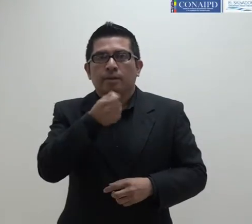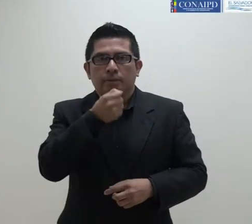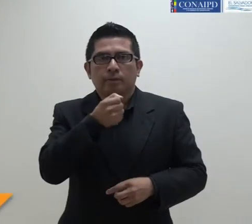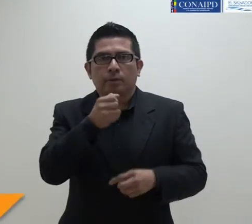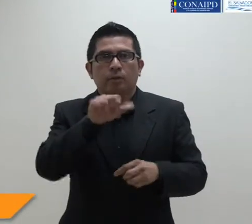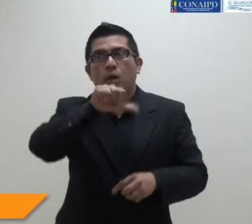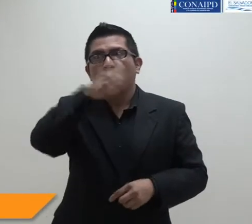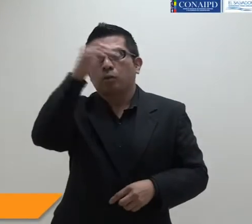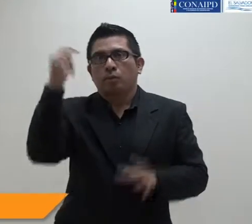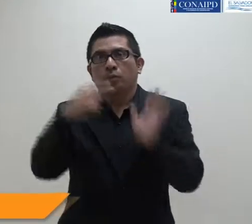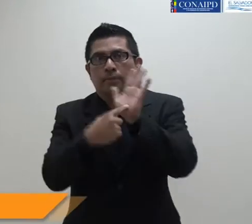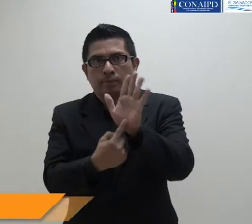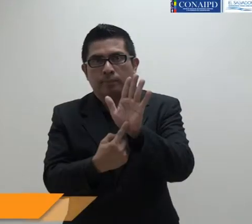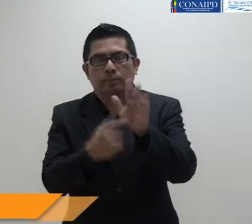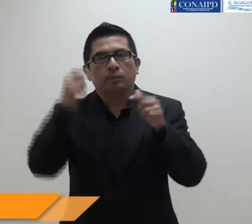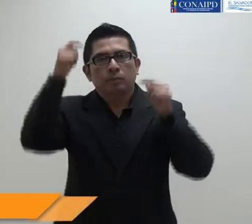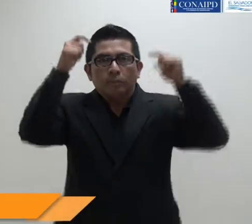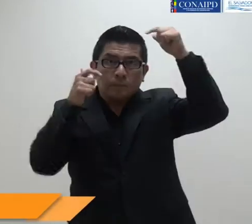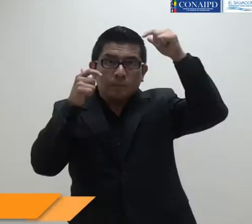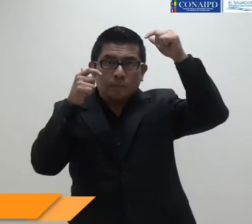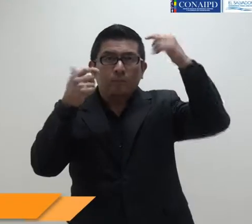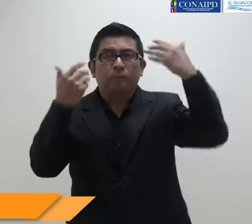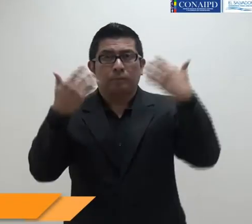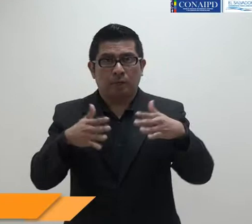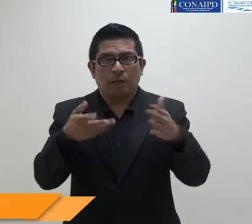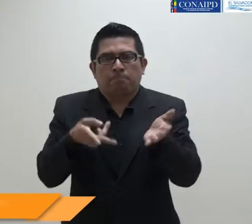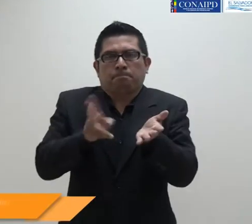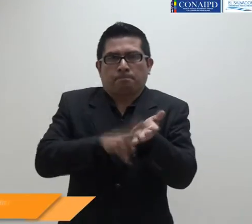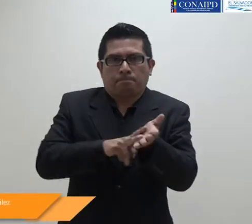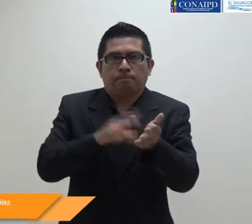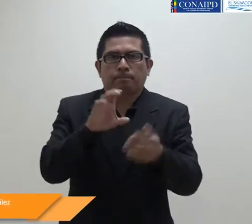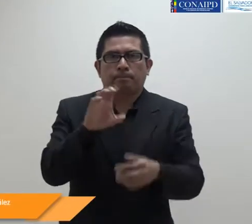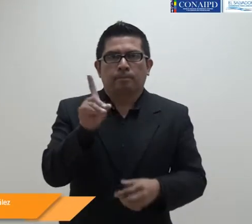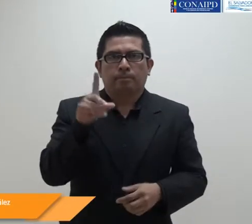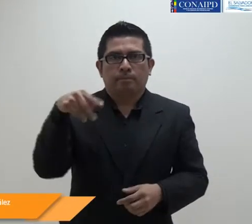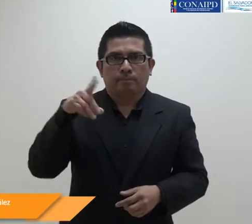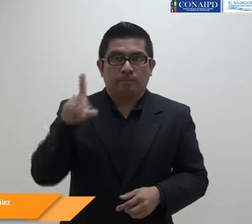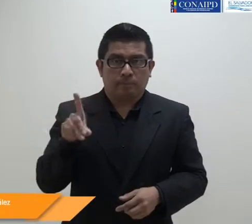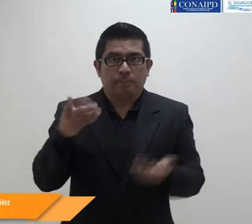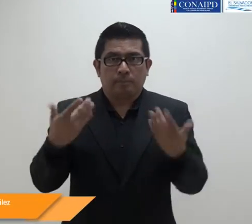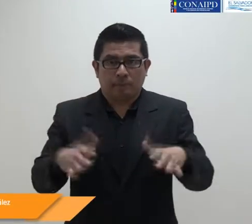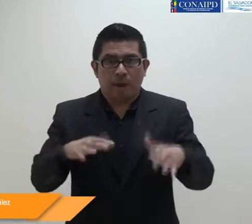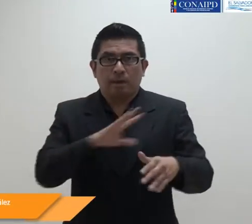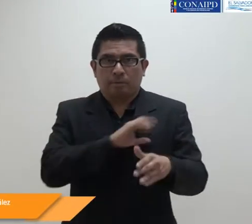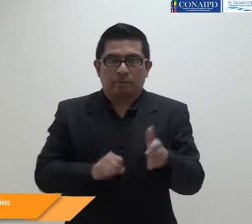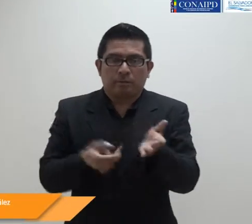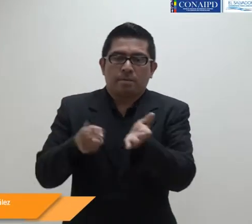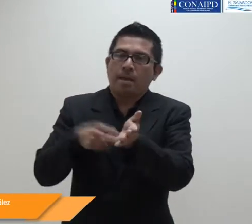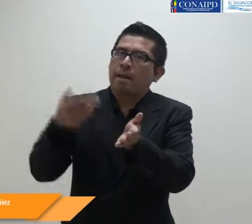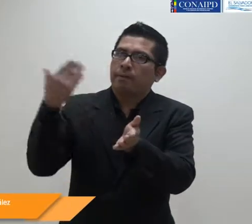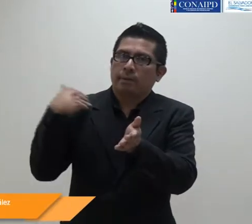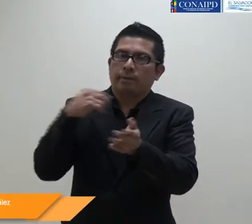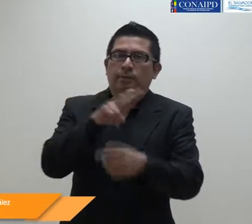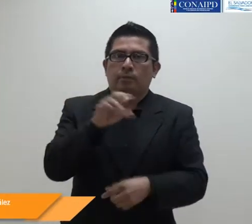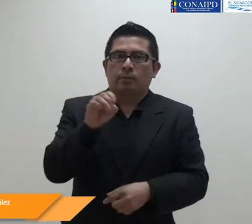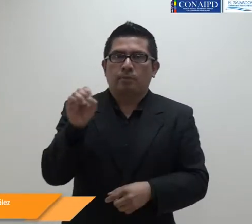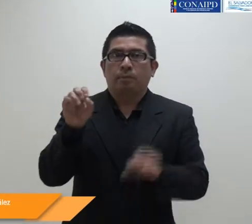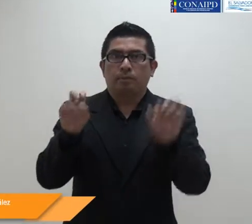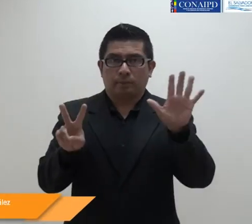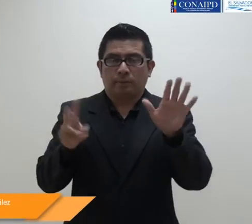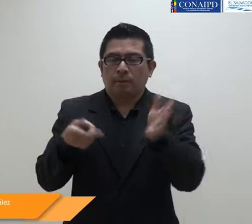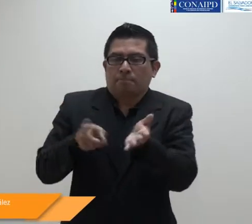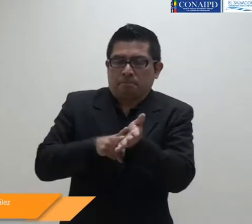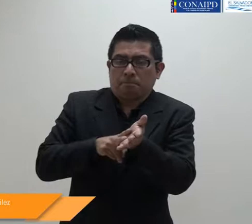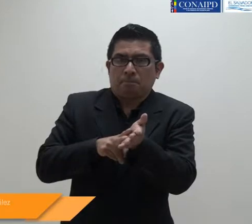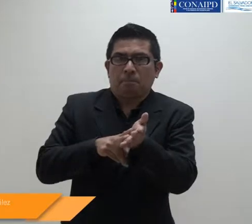Informes internacionales. ONU. Luego de la ratificación de la Convención sobre los Derechos de las Personas con Discapacidad en el año 2007